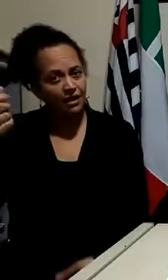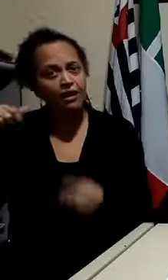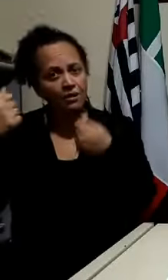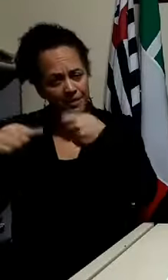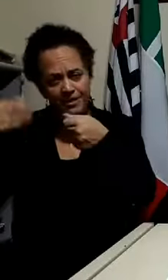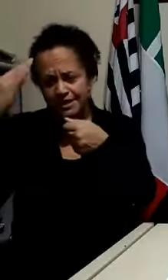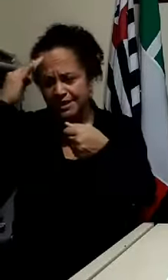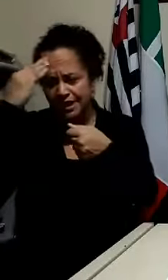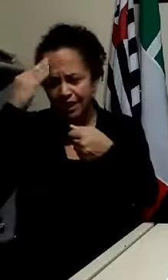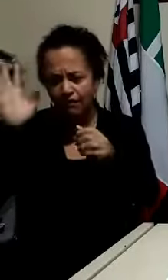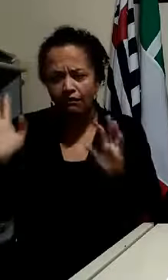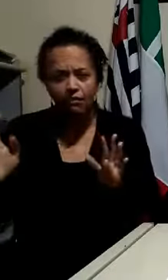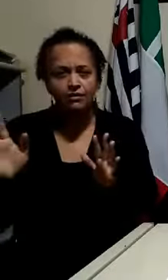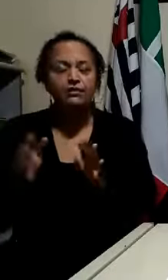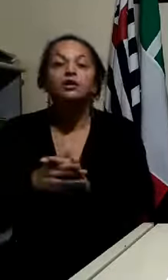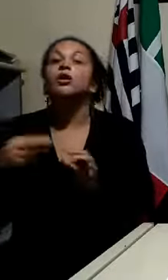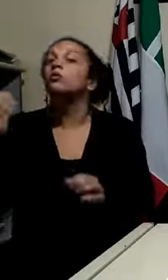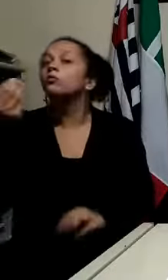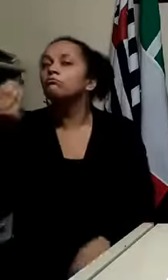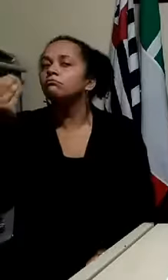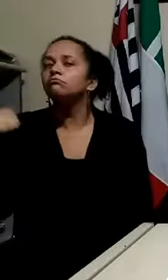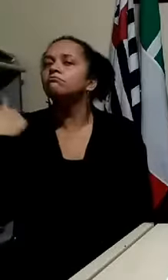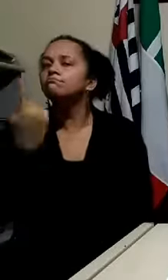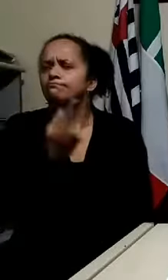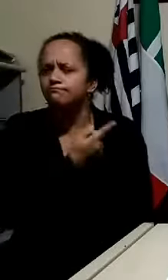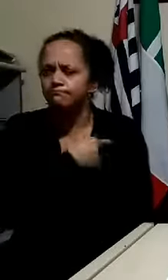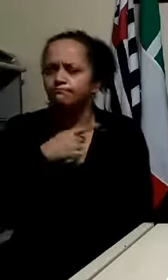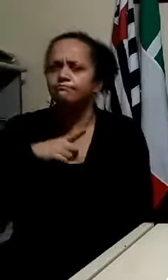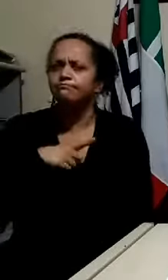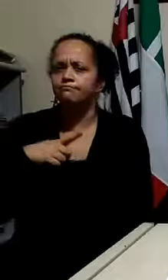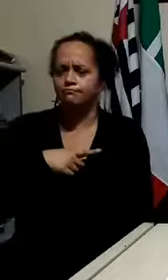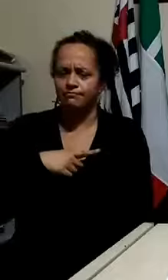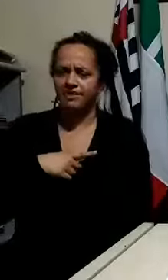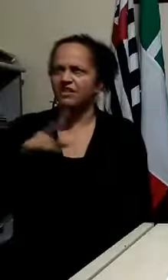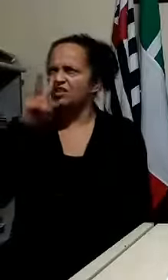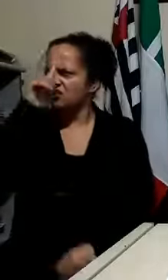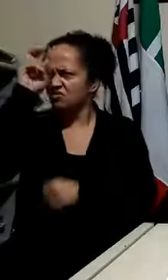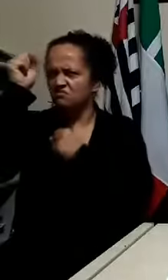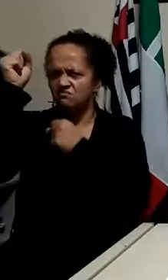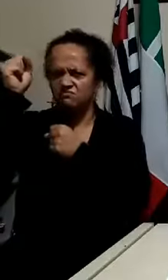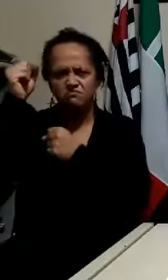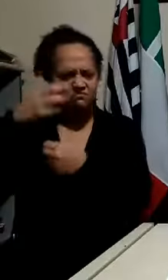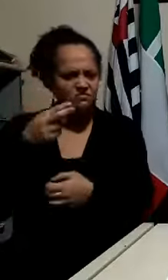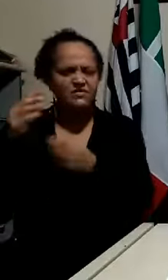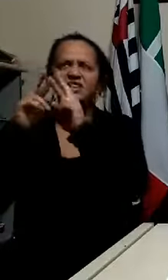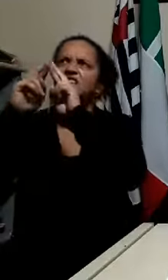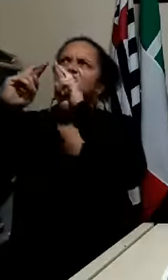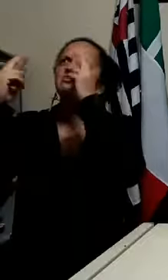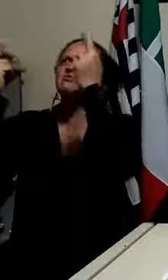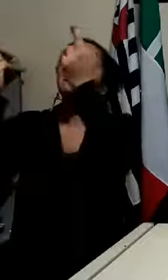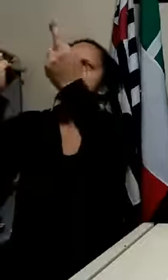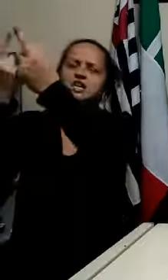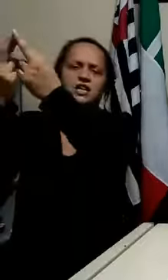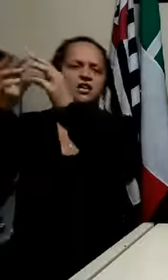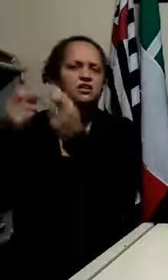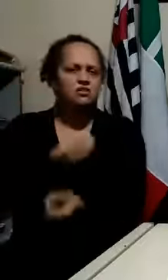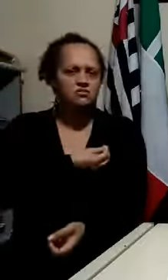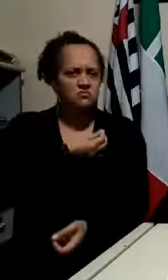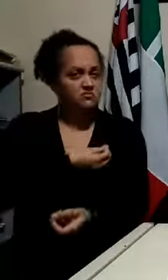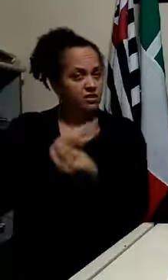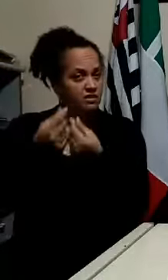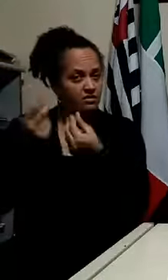de eternidade, nós vamos desenvolver valores eternos no coração. Nós vamos mudar